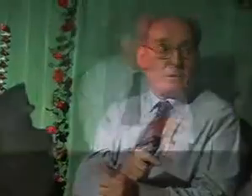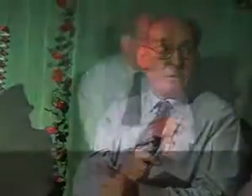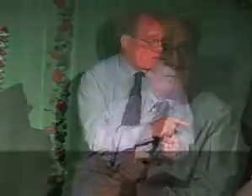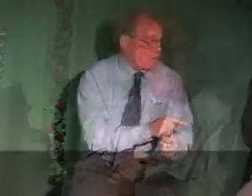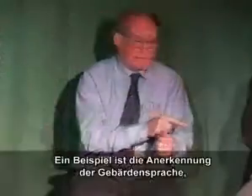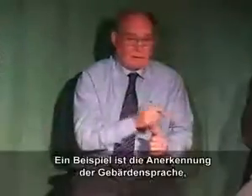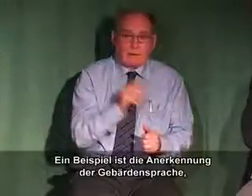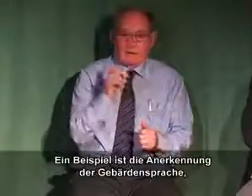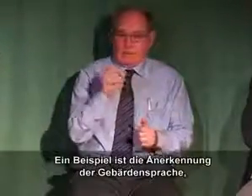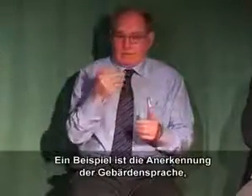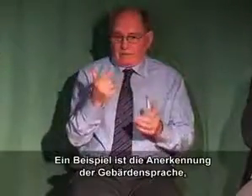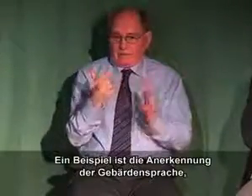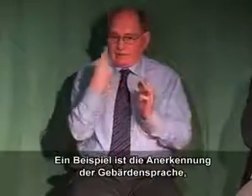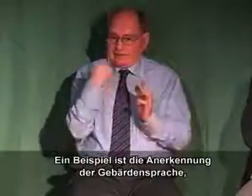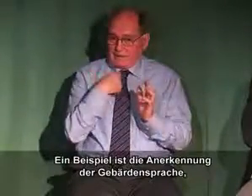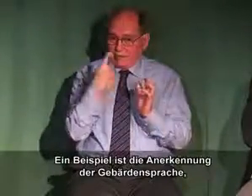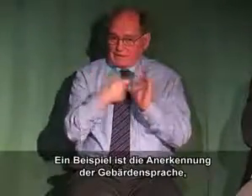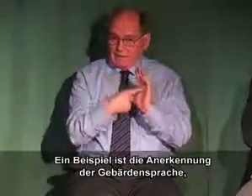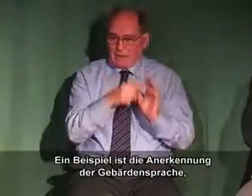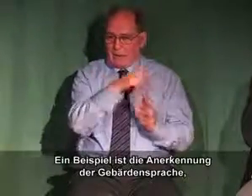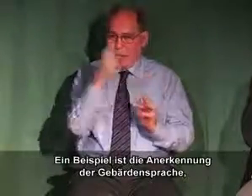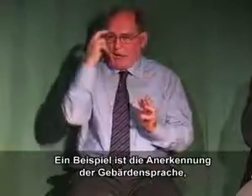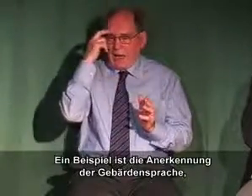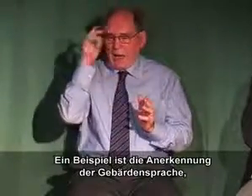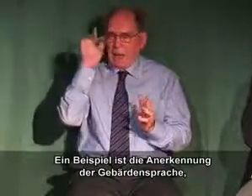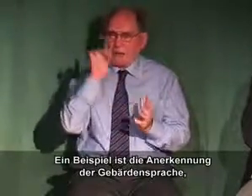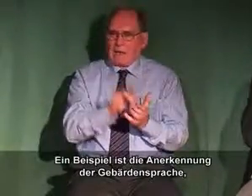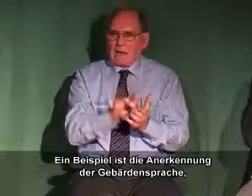Ein Beispiel ist die Anerkennung der Gebärdensprache.